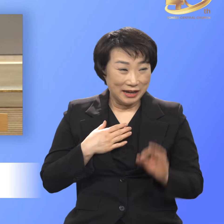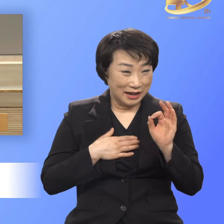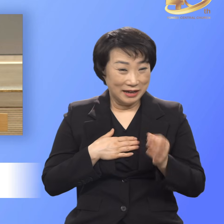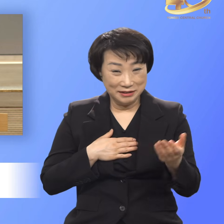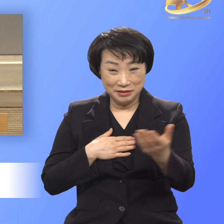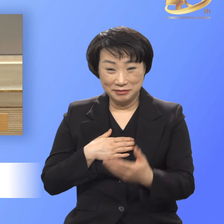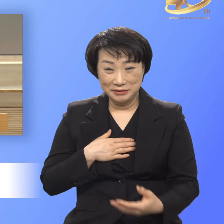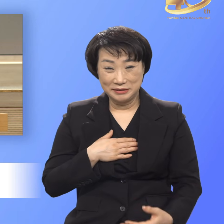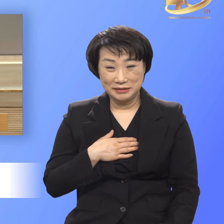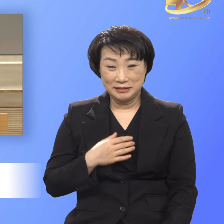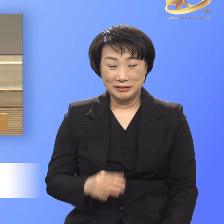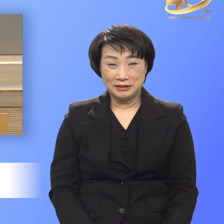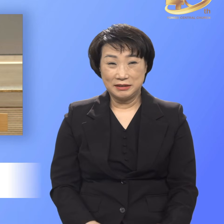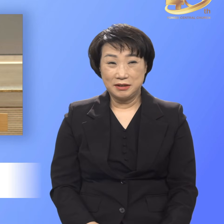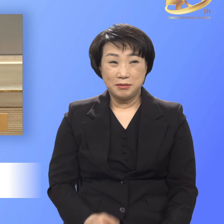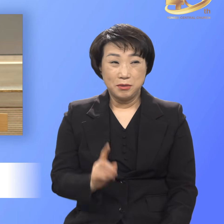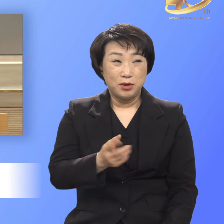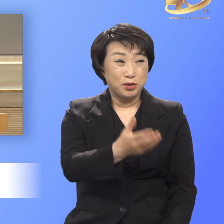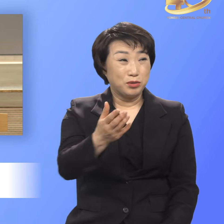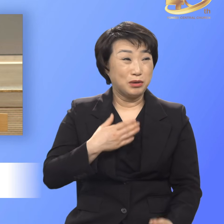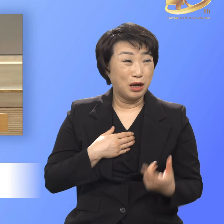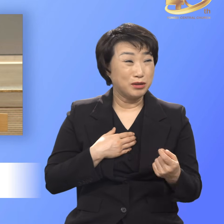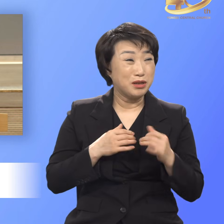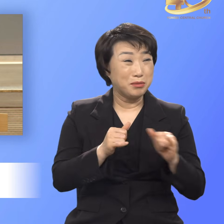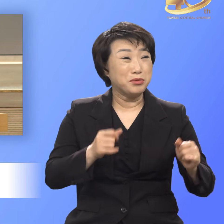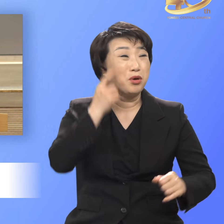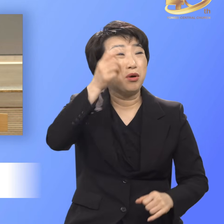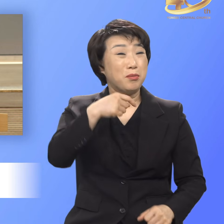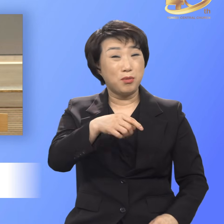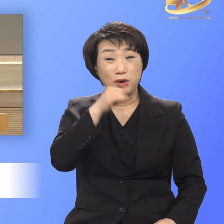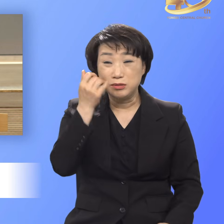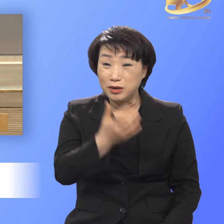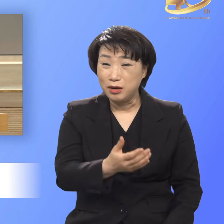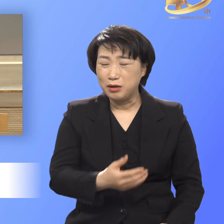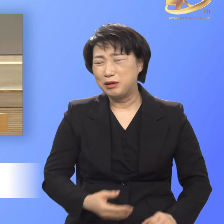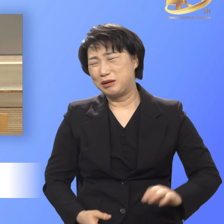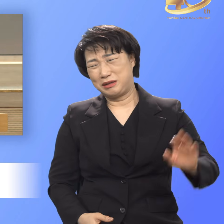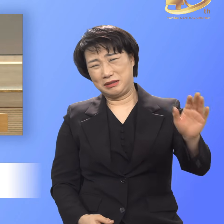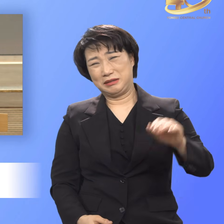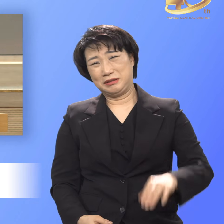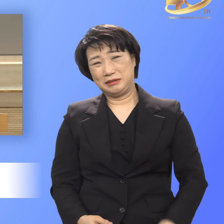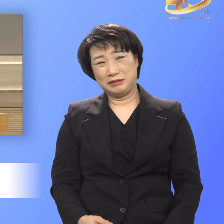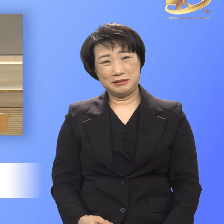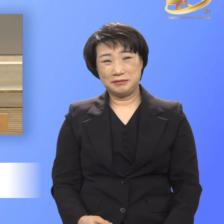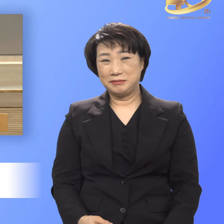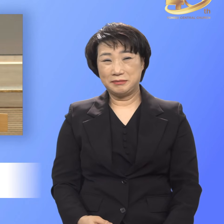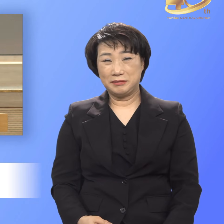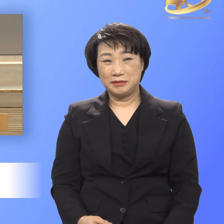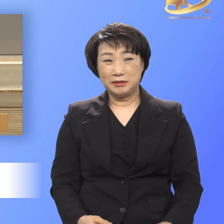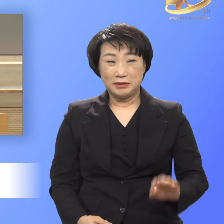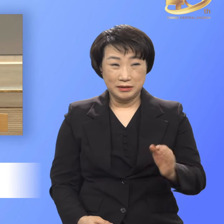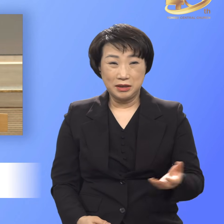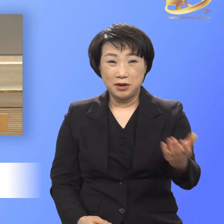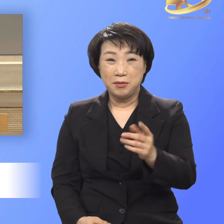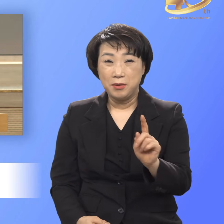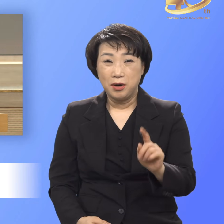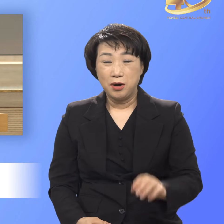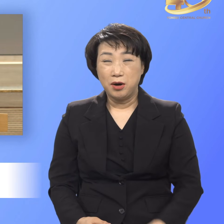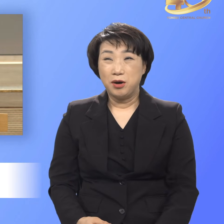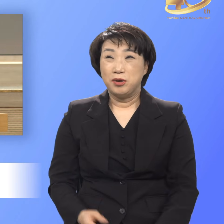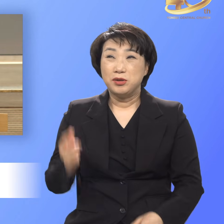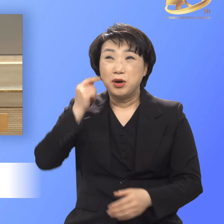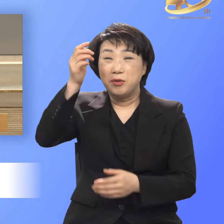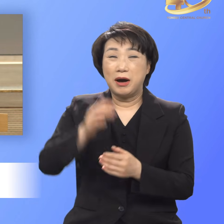이해됩니까? 무슨 나 같은 사람의 영광이 있건 생각해 보세요. 그렇잖아요. 근데 사람들은 지